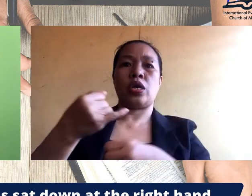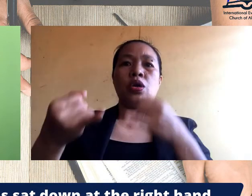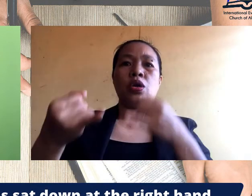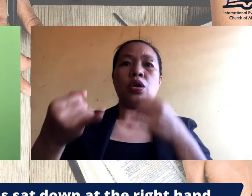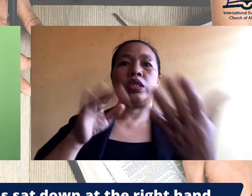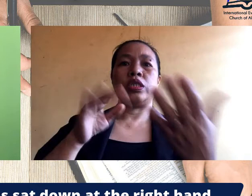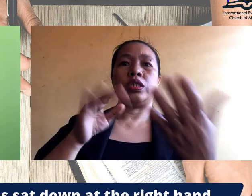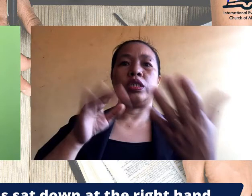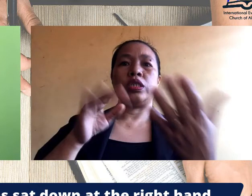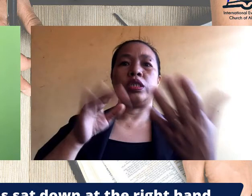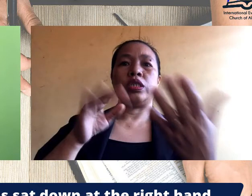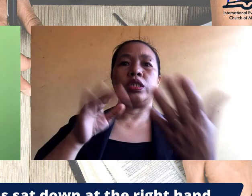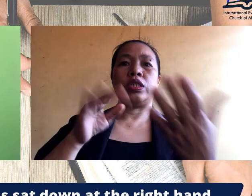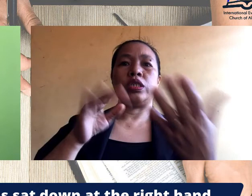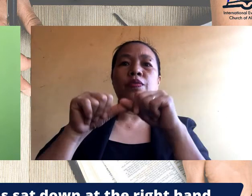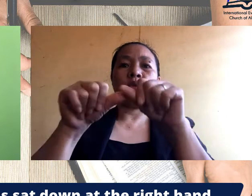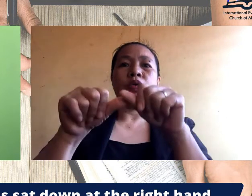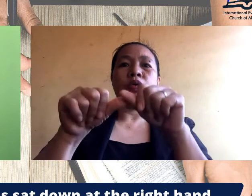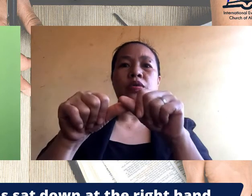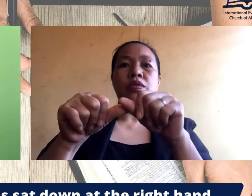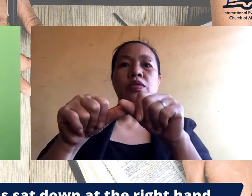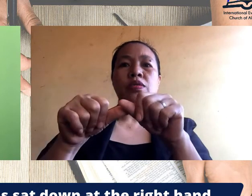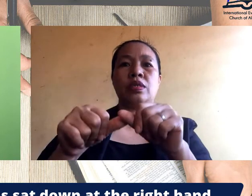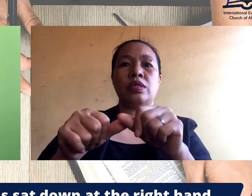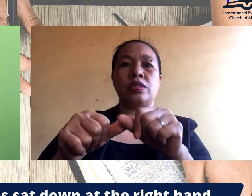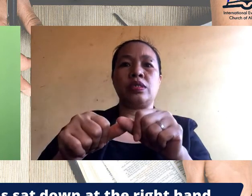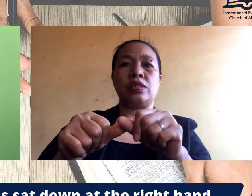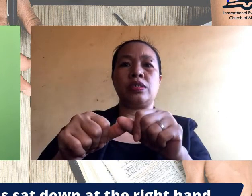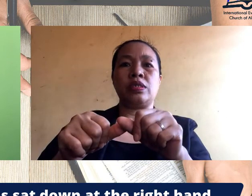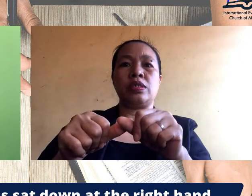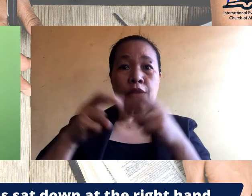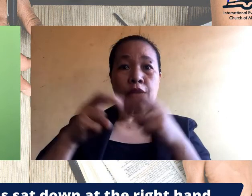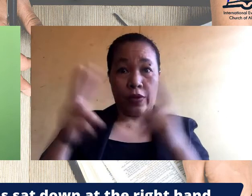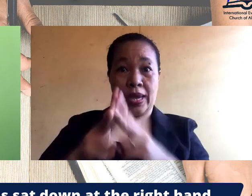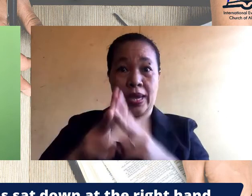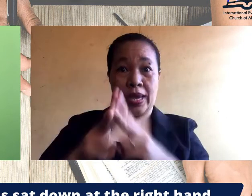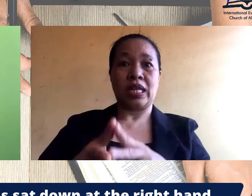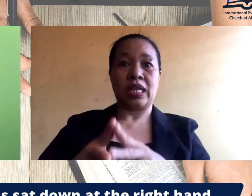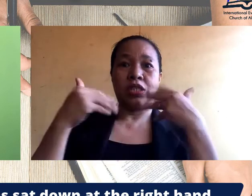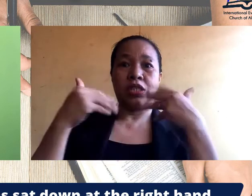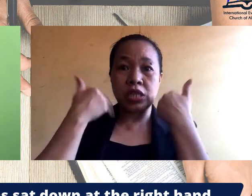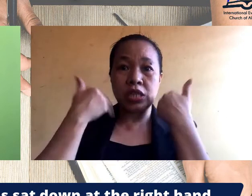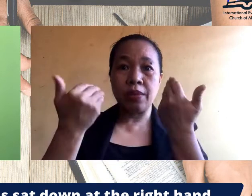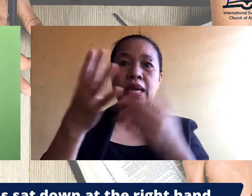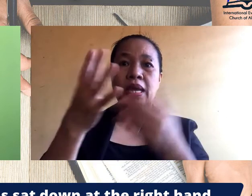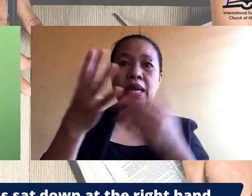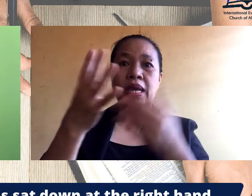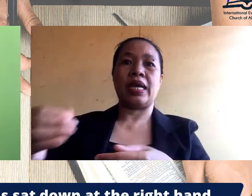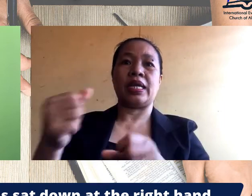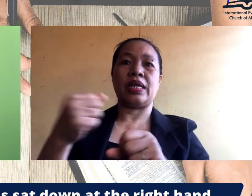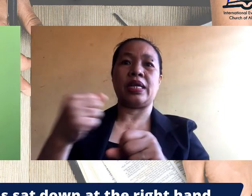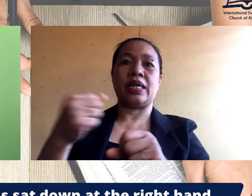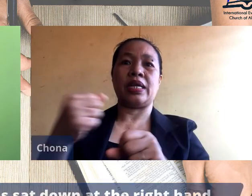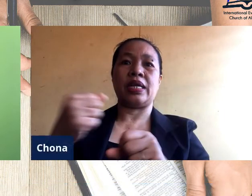despising the shame, and has sat down at the right hand of the throne